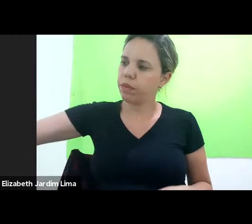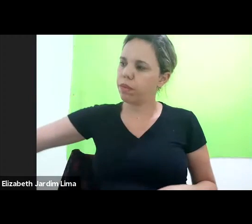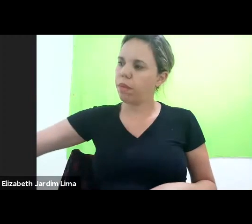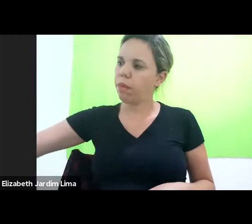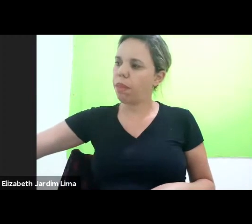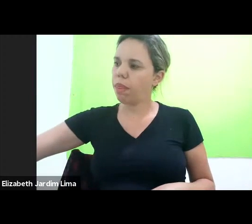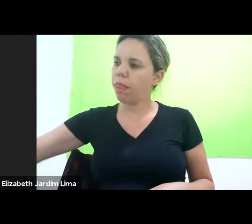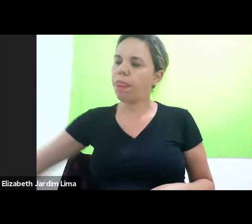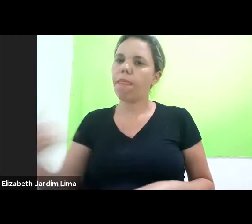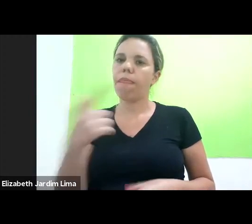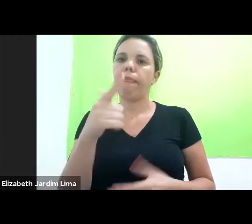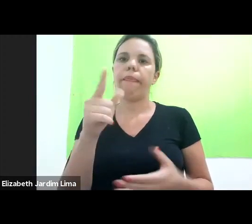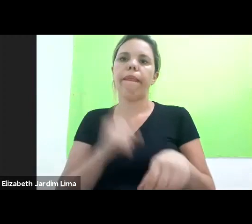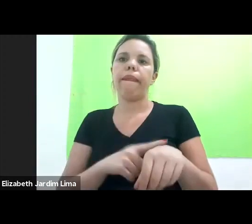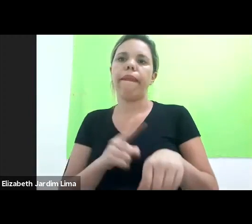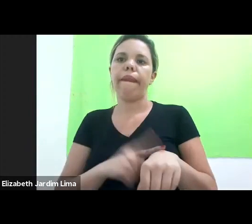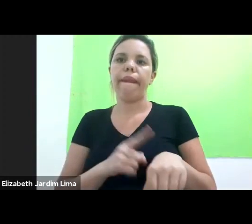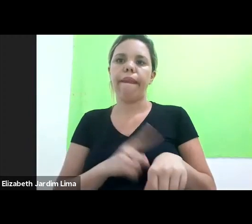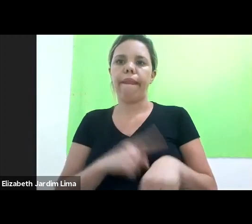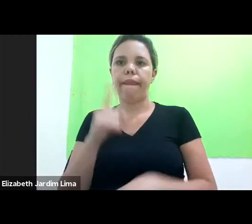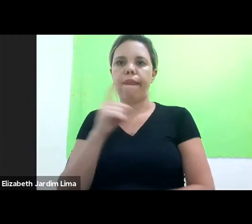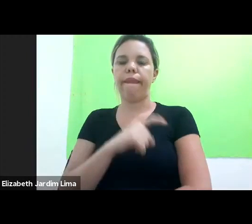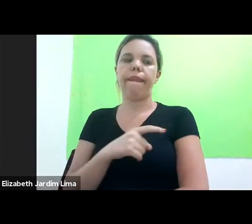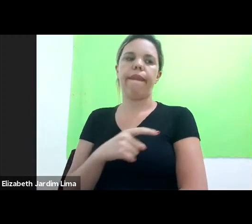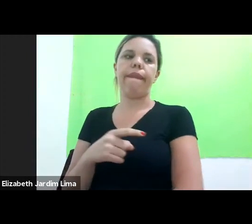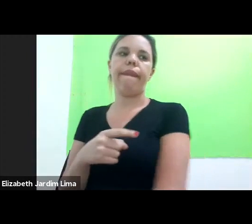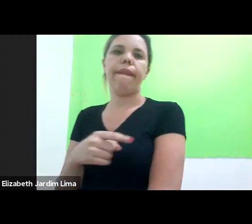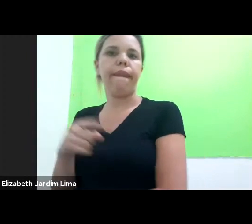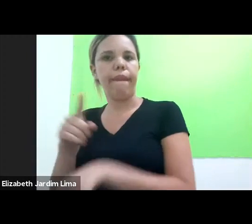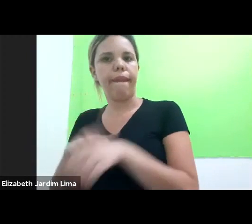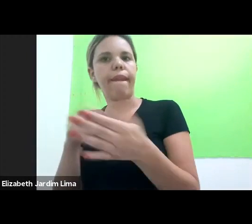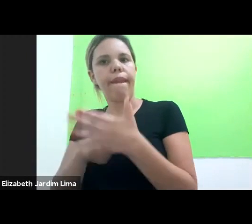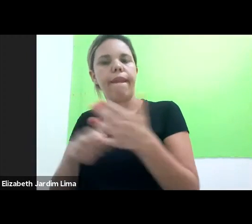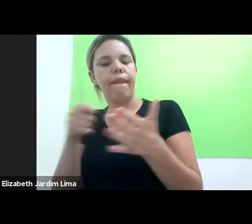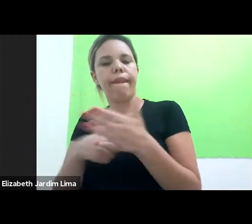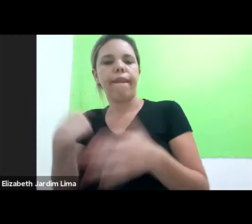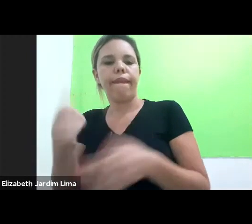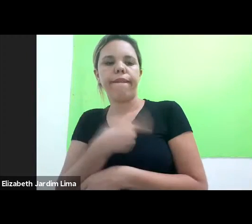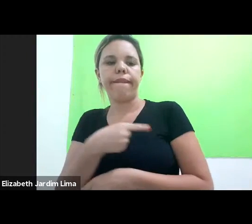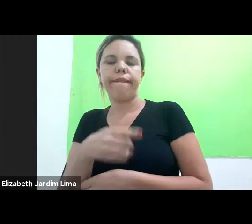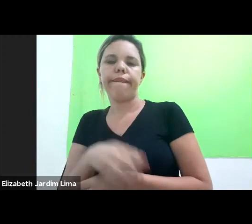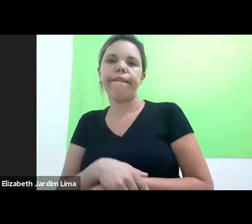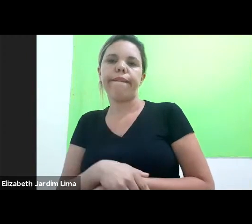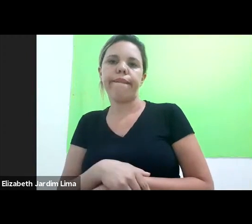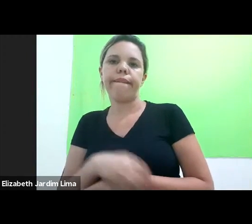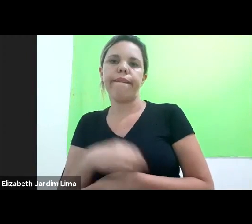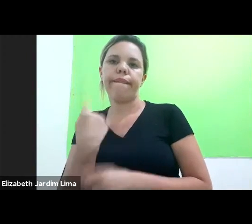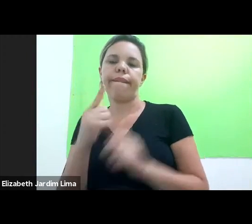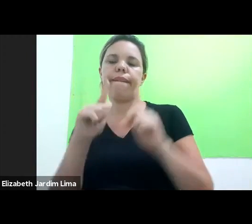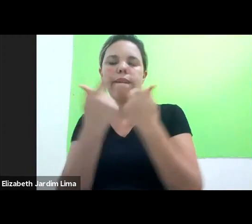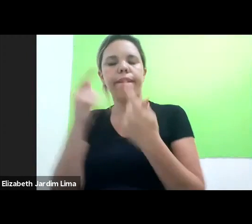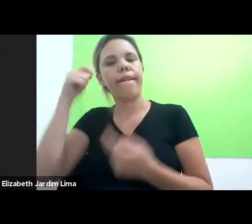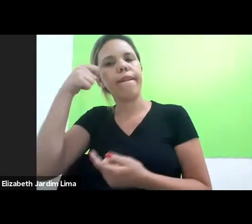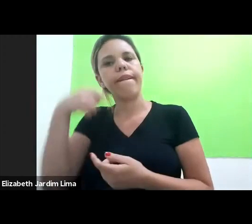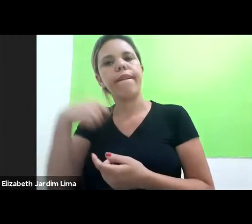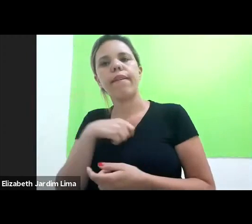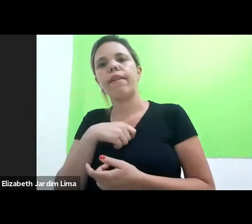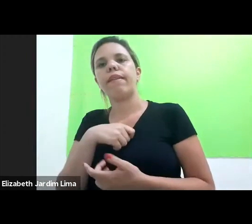existe um momento ruim ou um momento bom para a gente estar na luta, porque para nós, quilombolas, o momento sempre foi ruins,